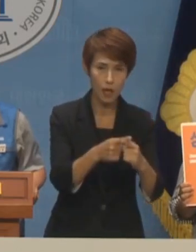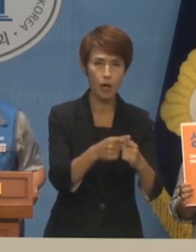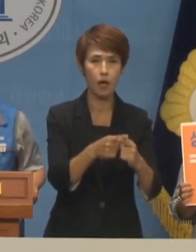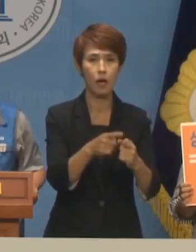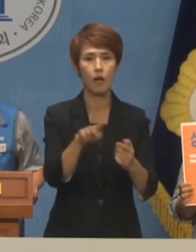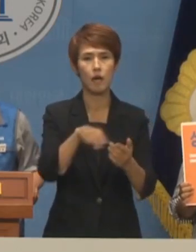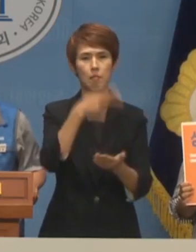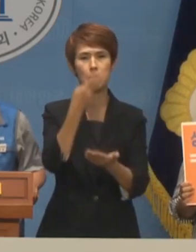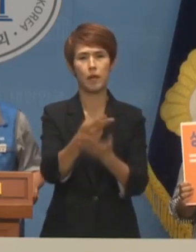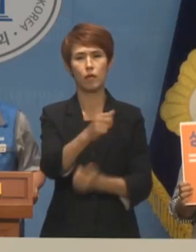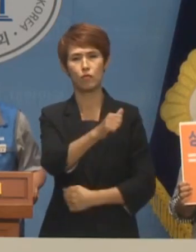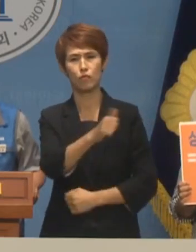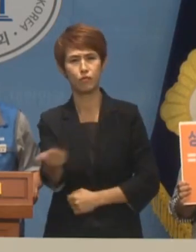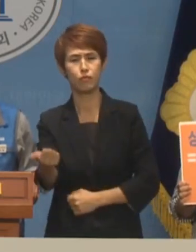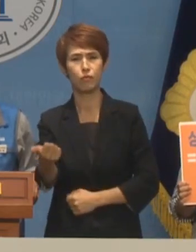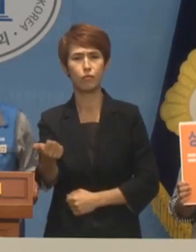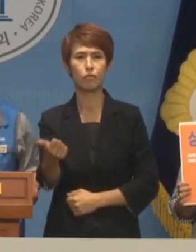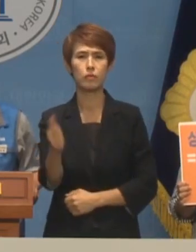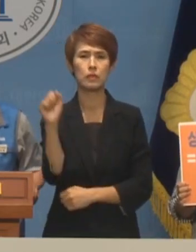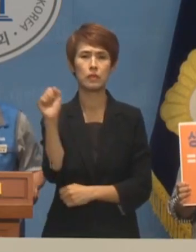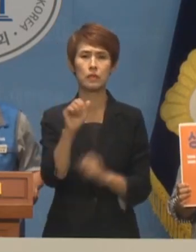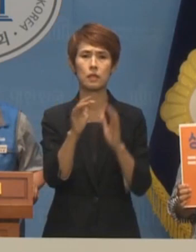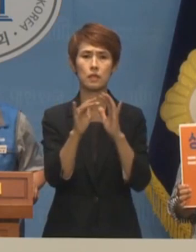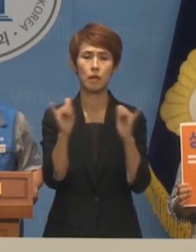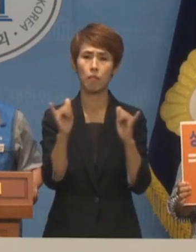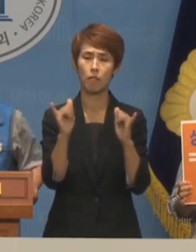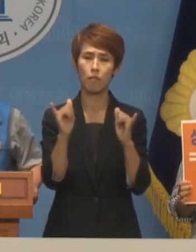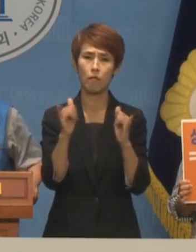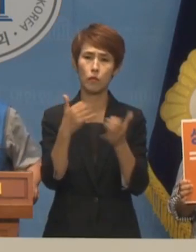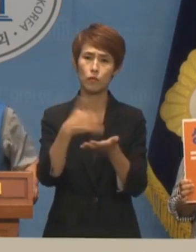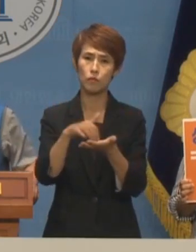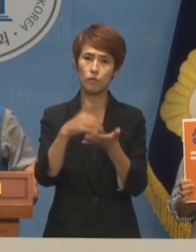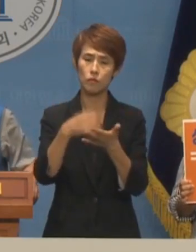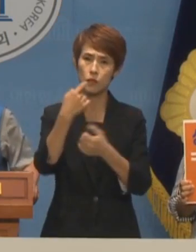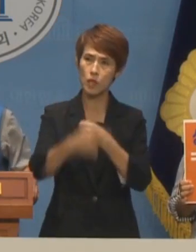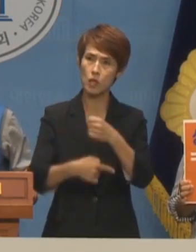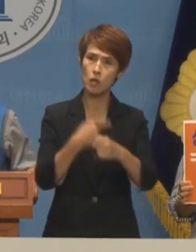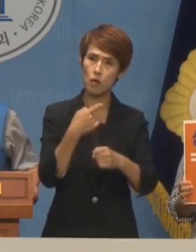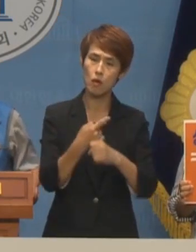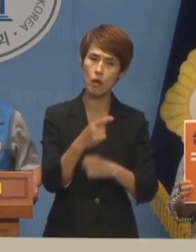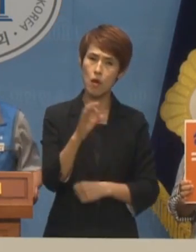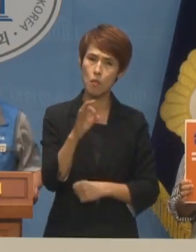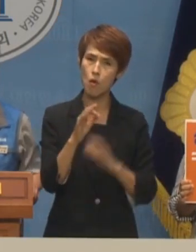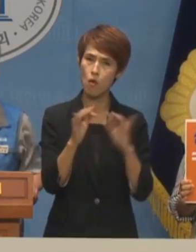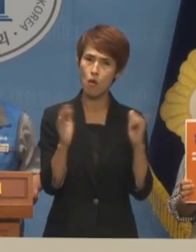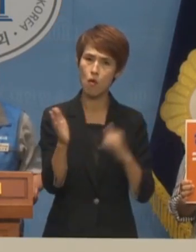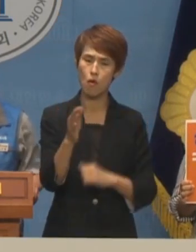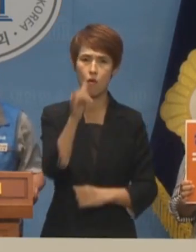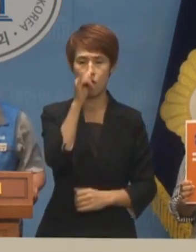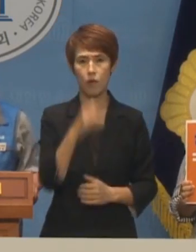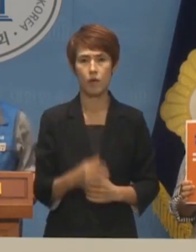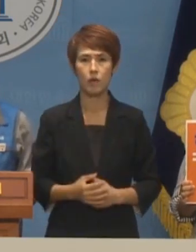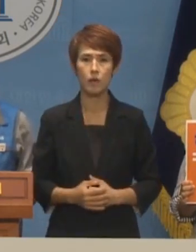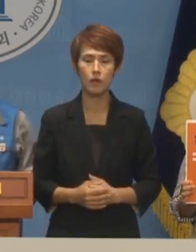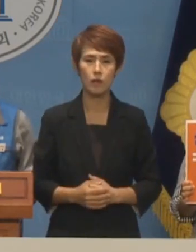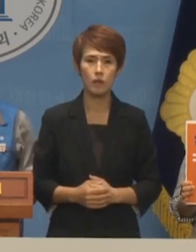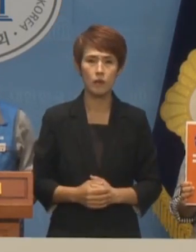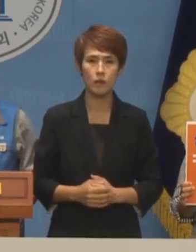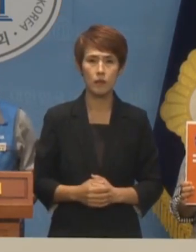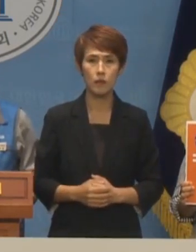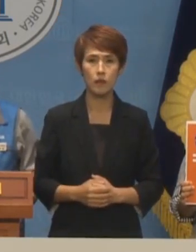쓰러져서 돌아가시는 대리운전 기사분들이 1년에 10대 명씩 나오고 있습니다.